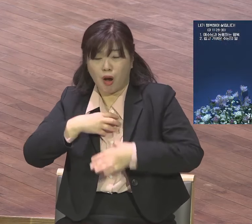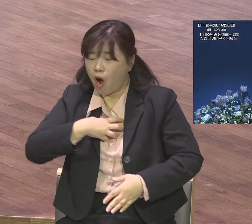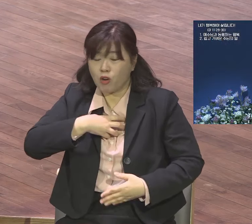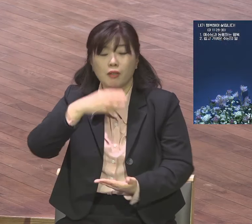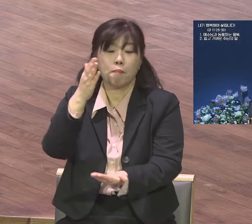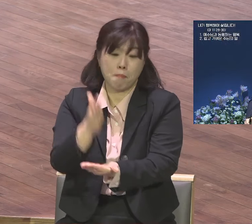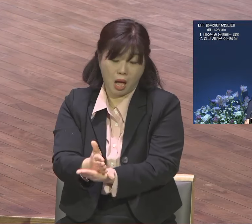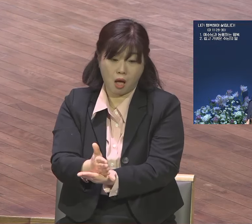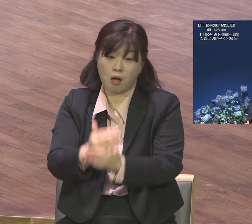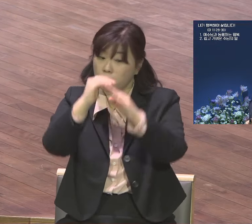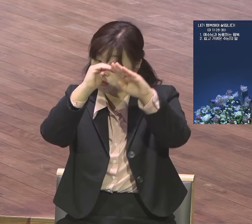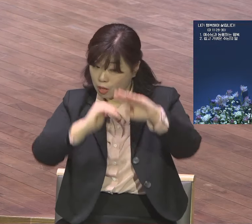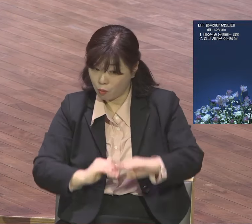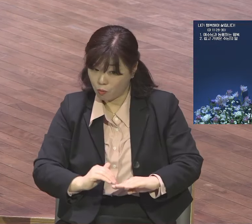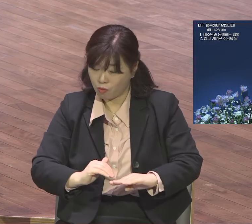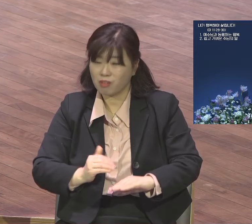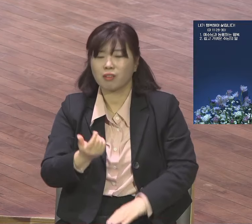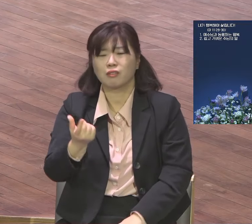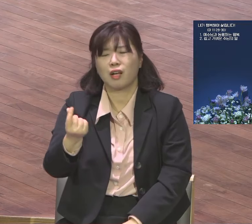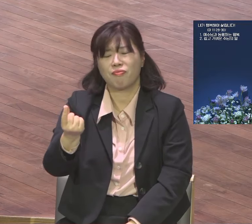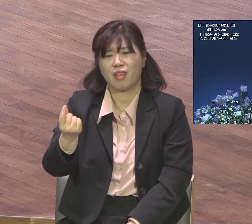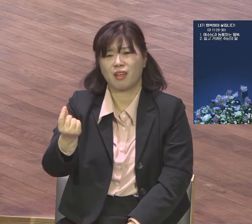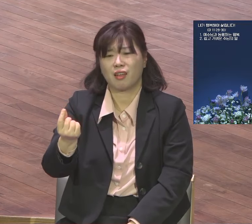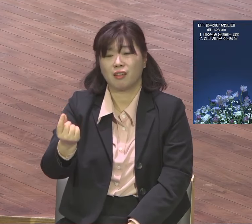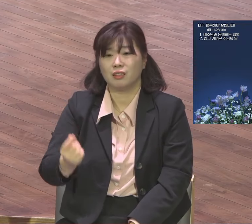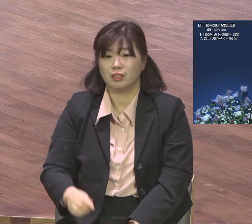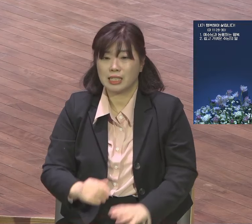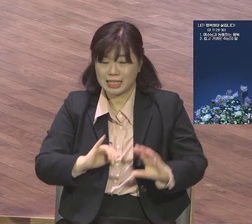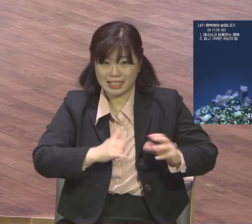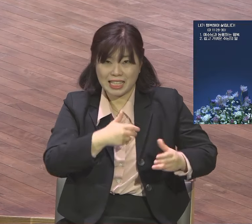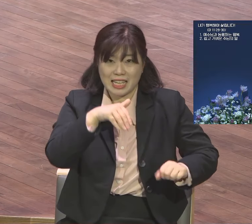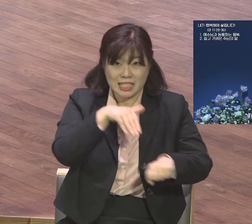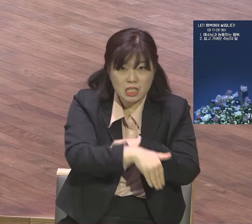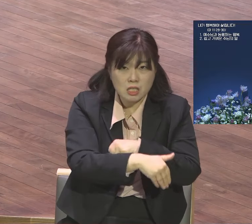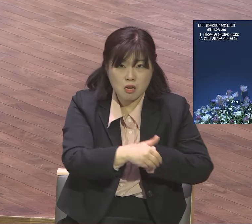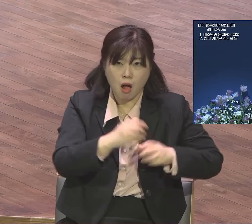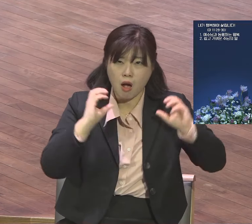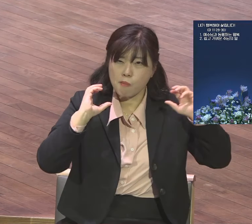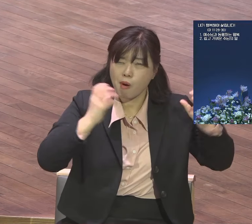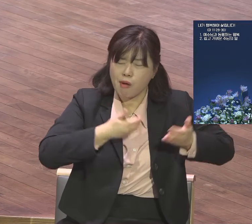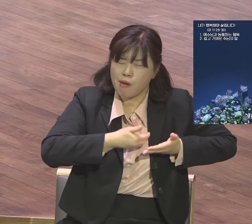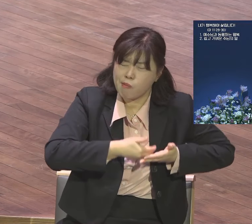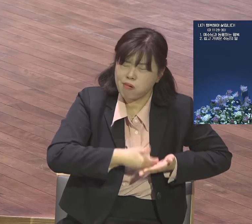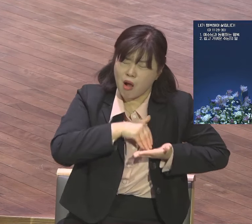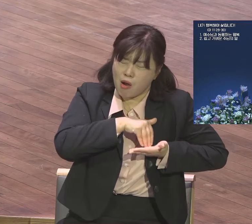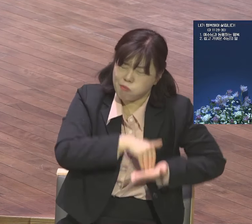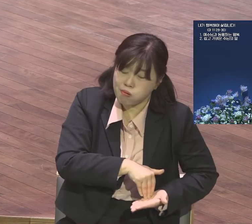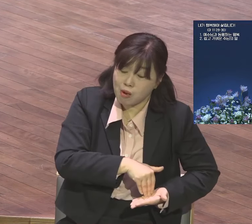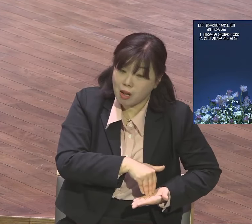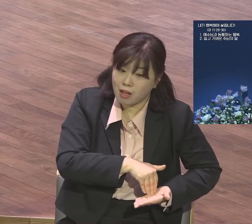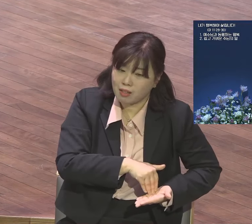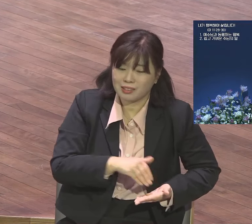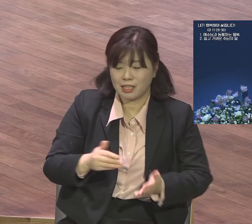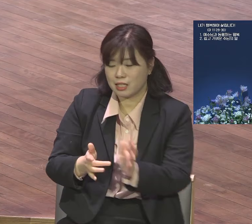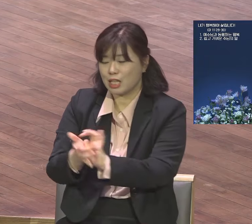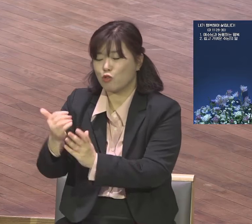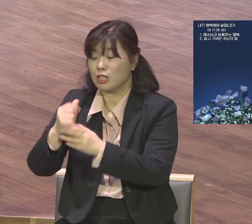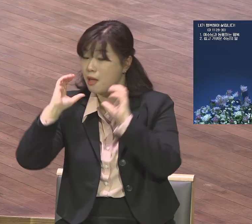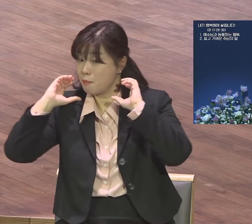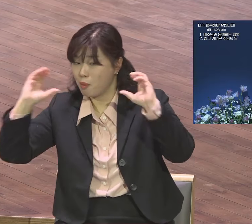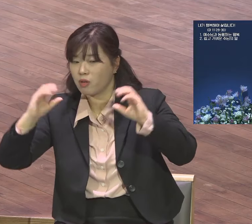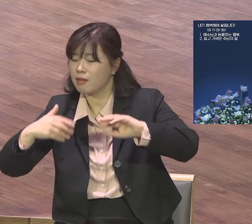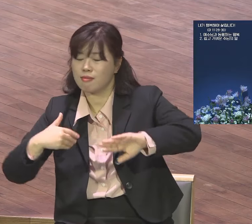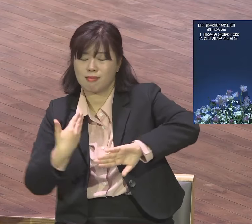다른 평안의 삶을 살게 해주시겠다고 우리 주님께서 약속하셨습니다. 믿으면 그대로 됩니다.